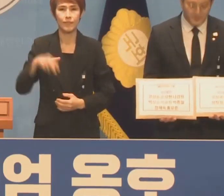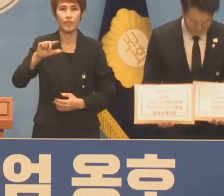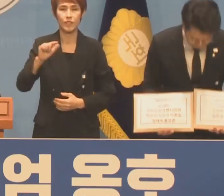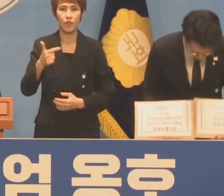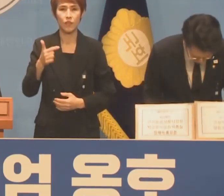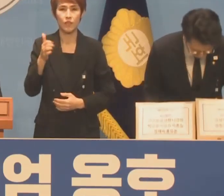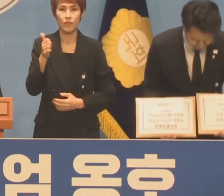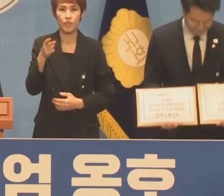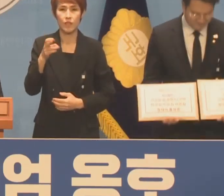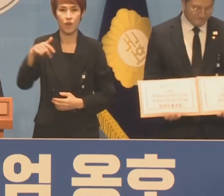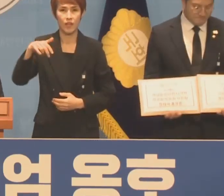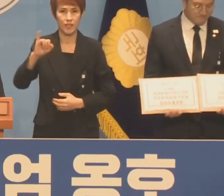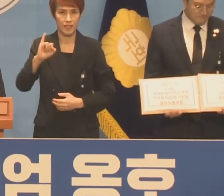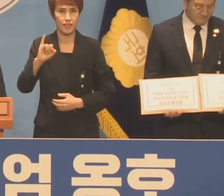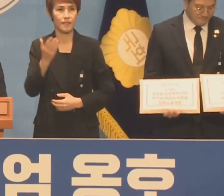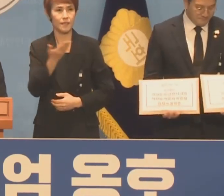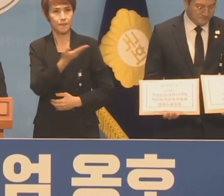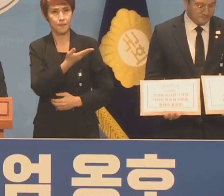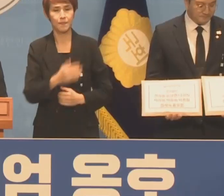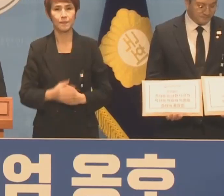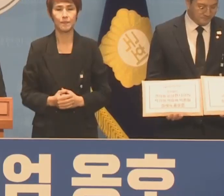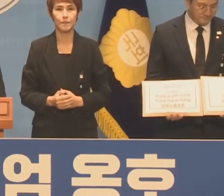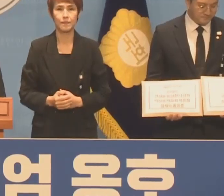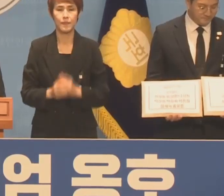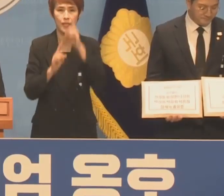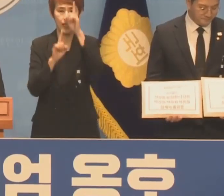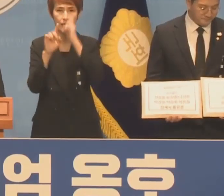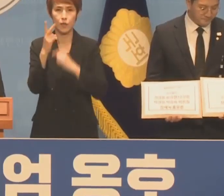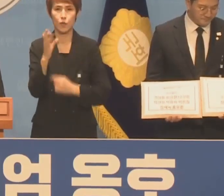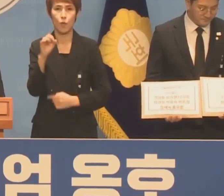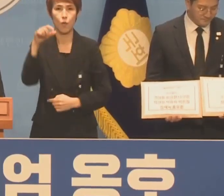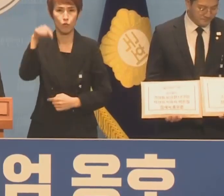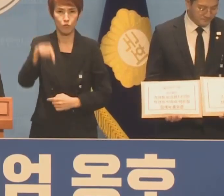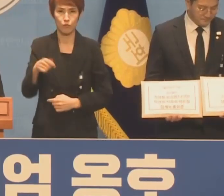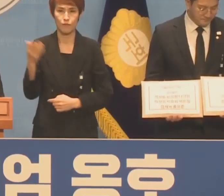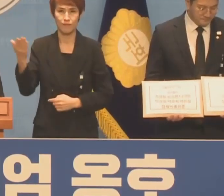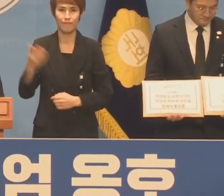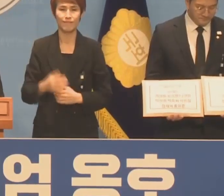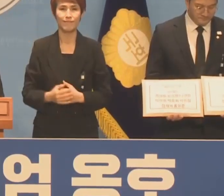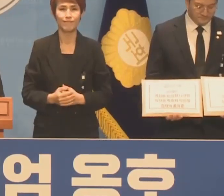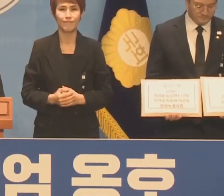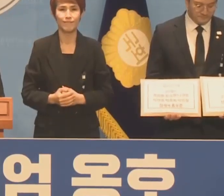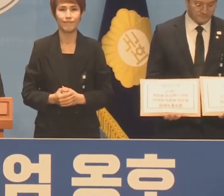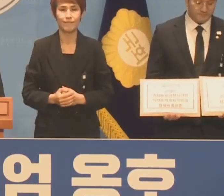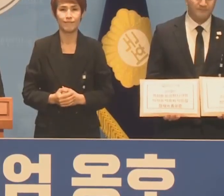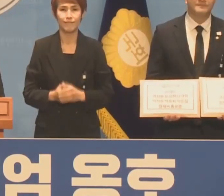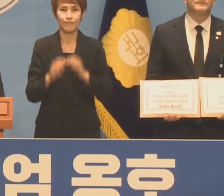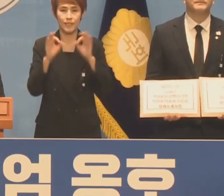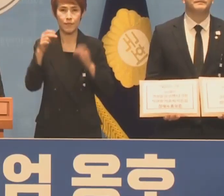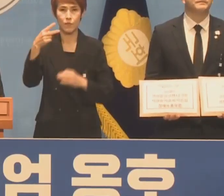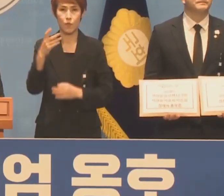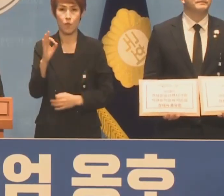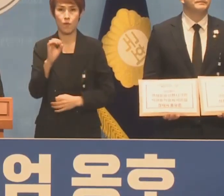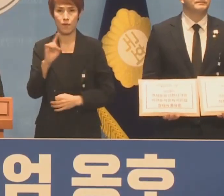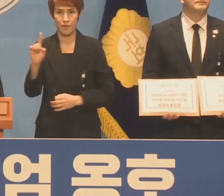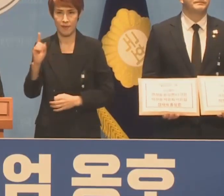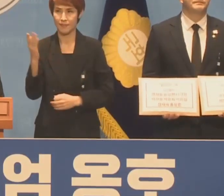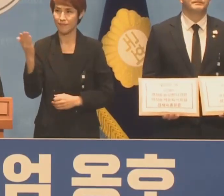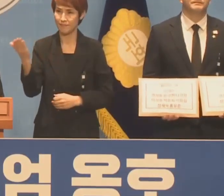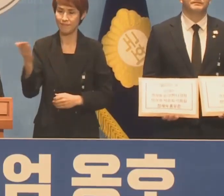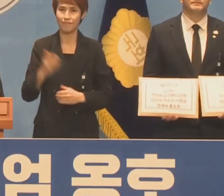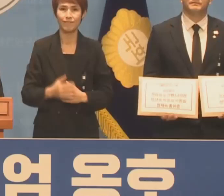전영기 국민소통위원장이십니다. 이용우 법률위원장이십니다. 김동아